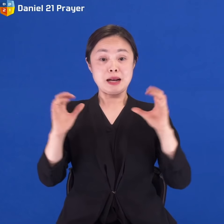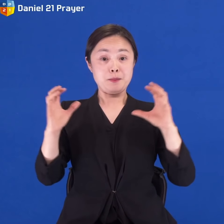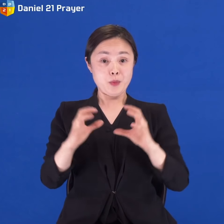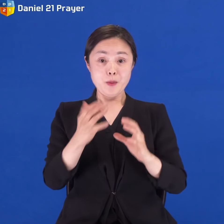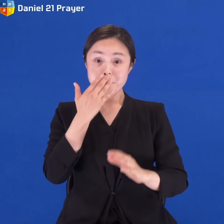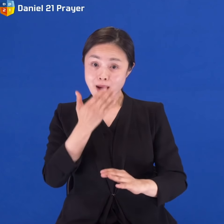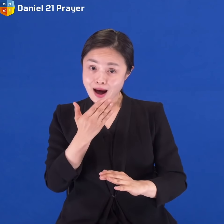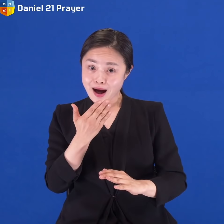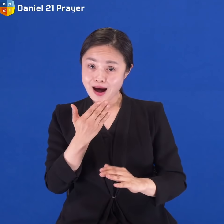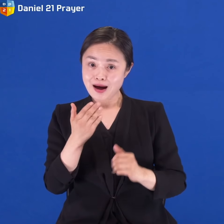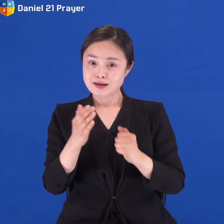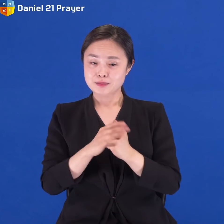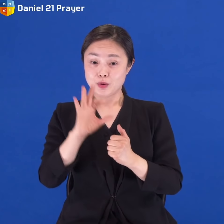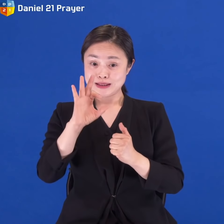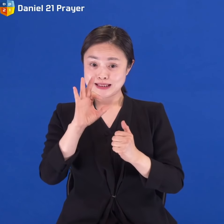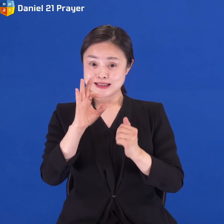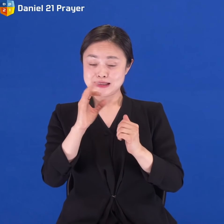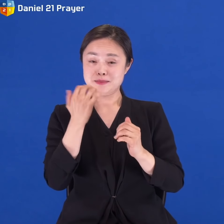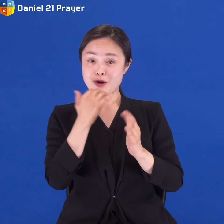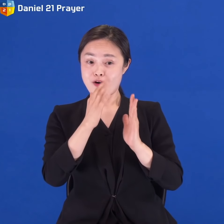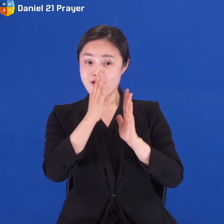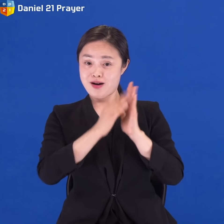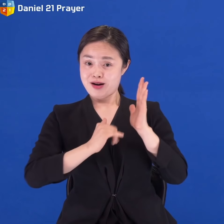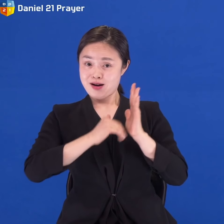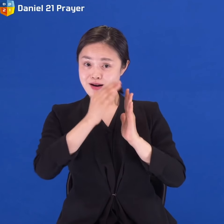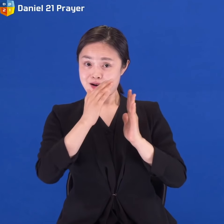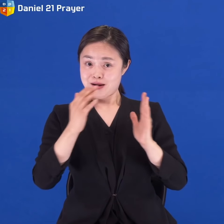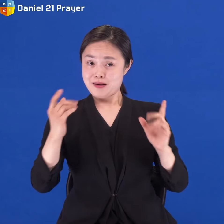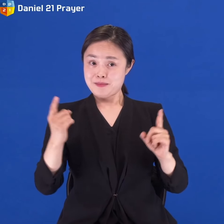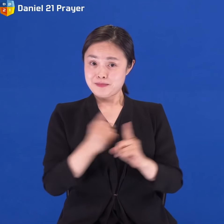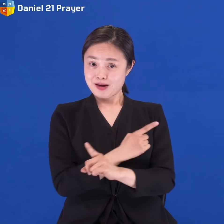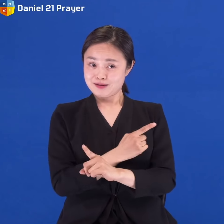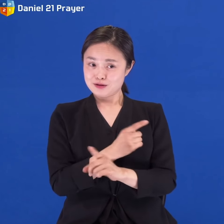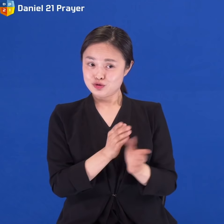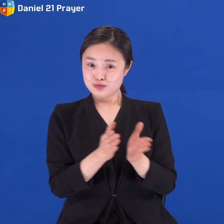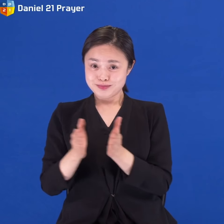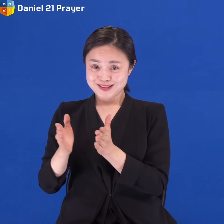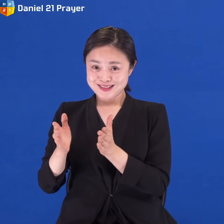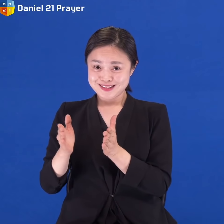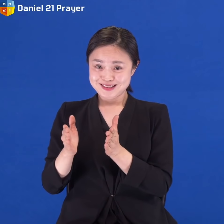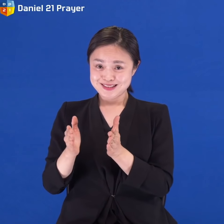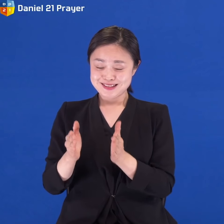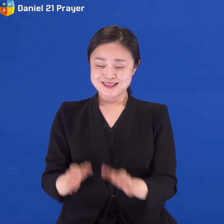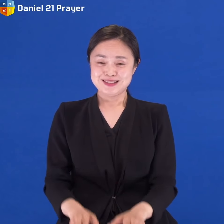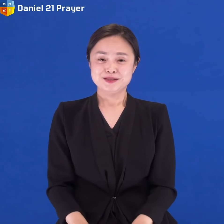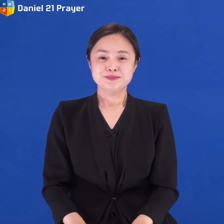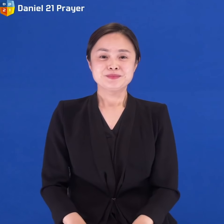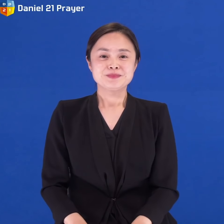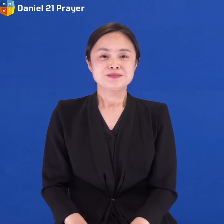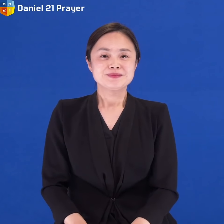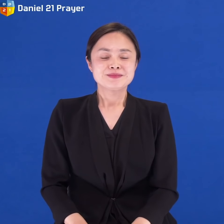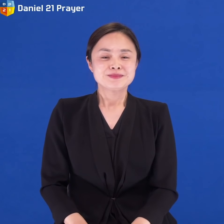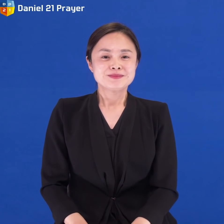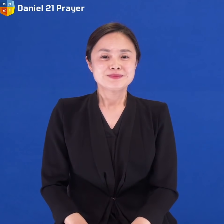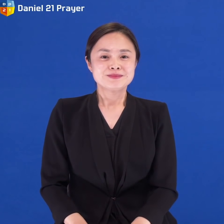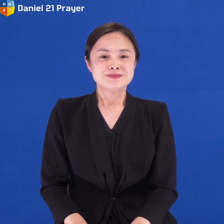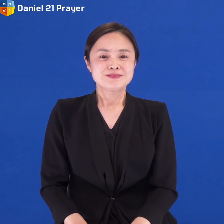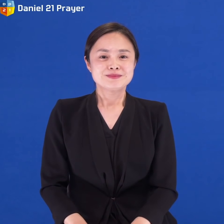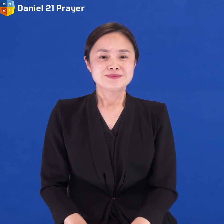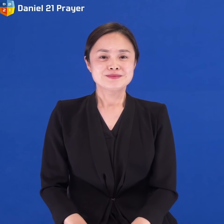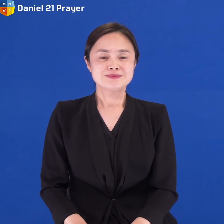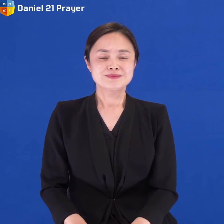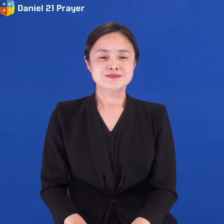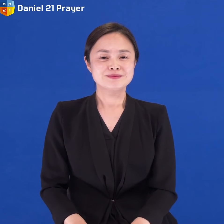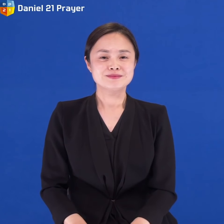하나님의 역사가 대단하다는 것을 제가 선포합니다. 어떻게 그런 일이 있을 수 있겠어요? 제가 6년을 버티고 있던